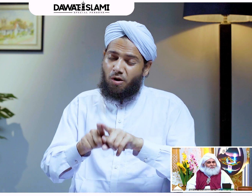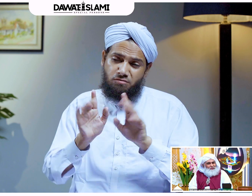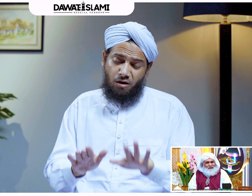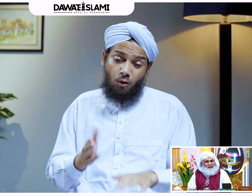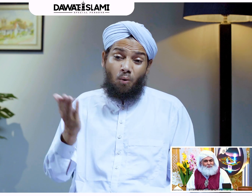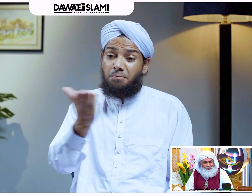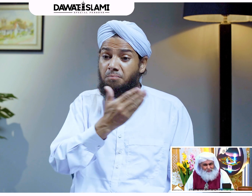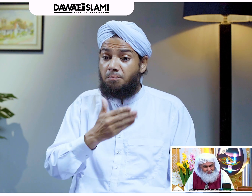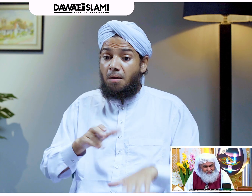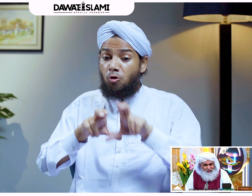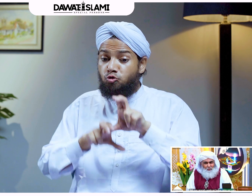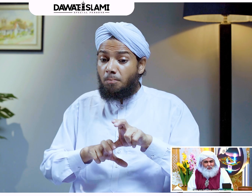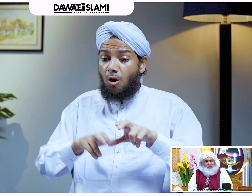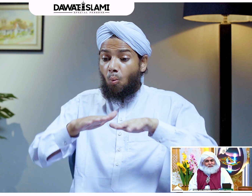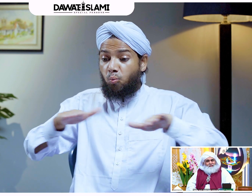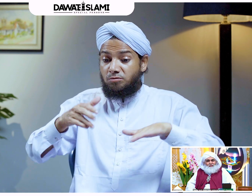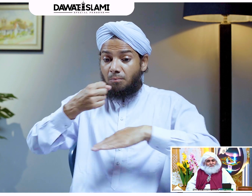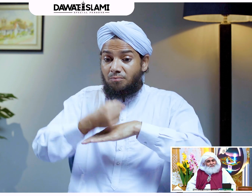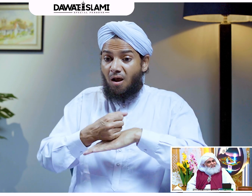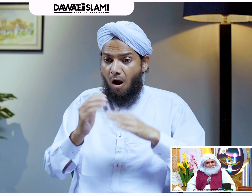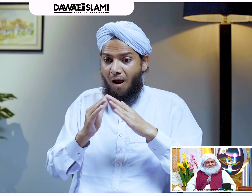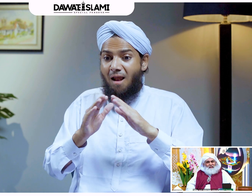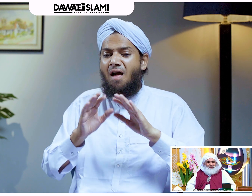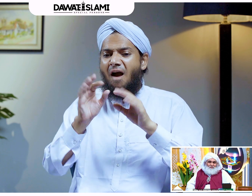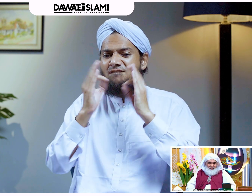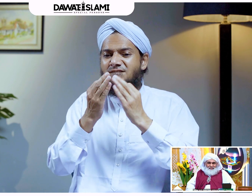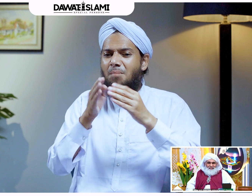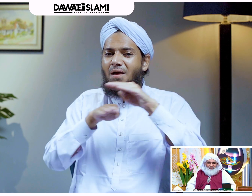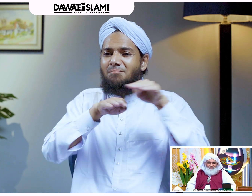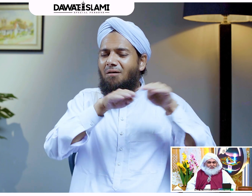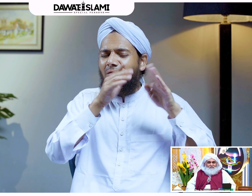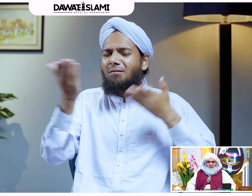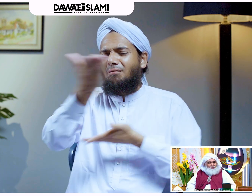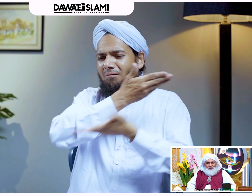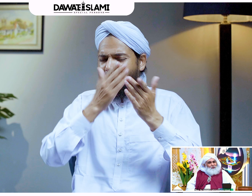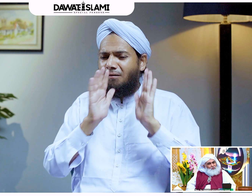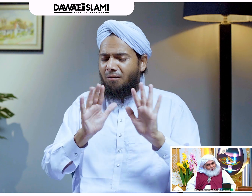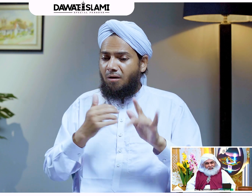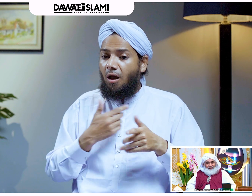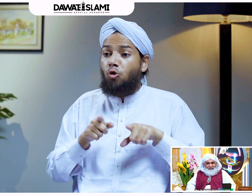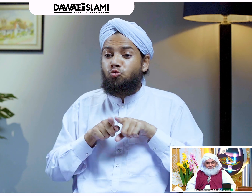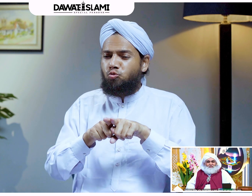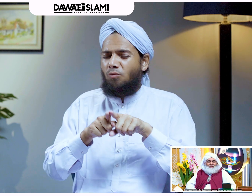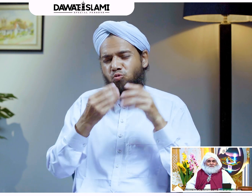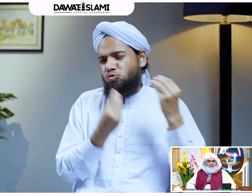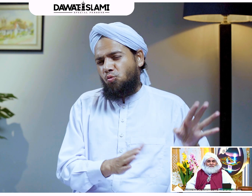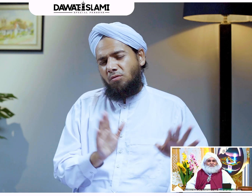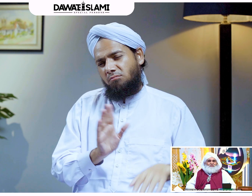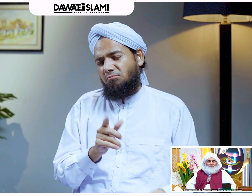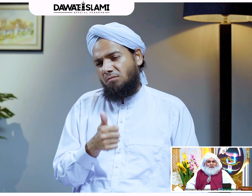کرسی پر ہی عام طور پہ لوگوں کے گھروں میں ٹیبل کرسی داخل ہو گئی ہے، تو یہ بھی سنت تو چھوٹ ہی رہی ہے۔ تو اس لیے وہ جن کو ضرورت